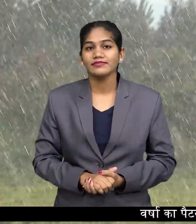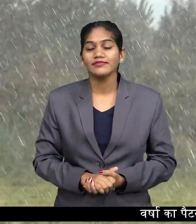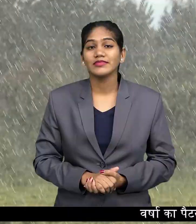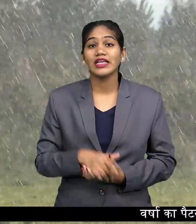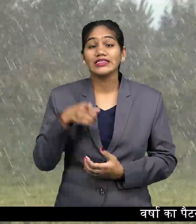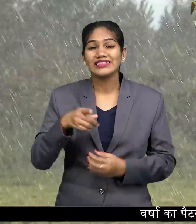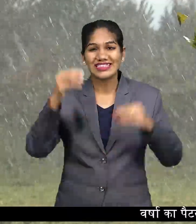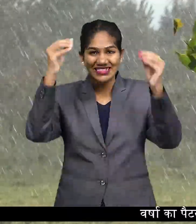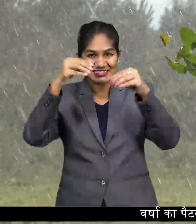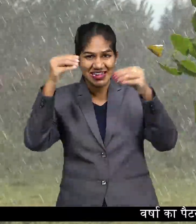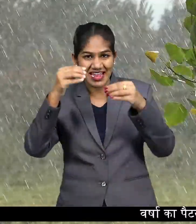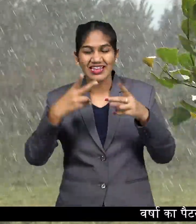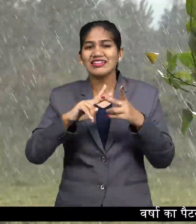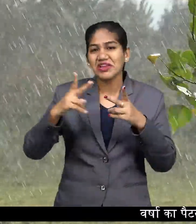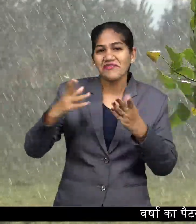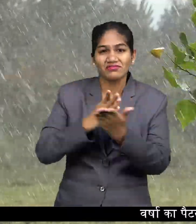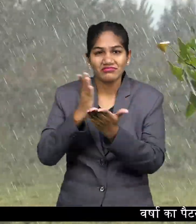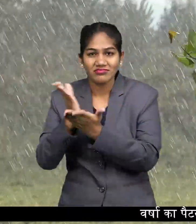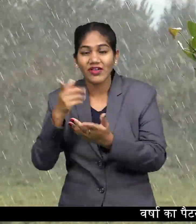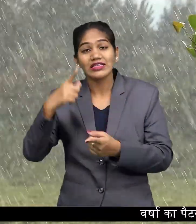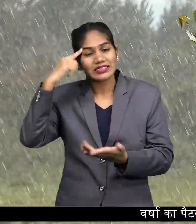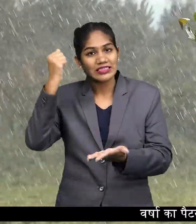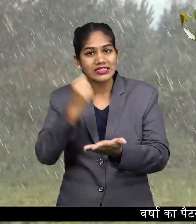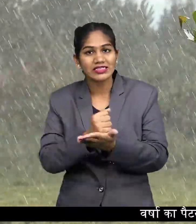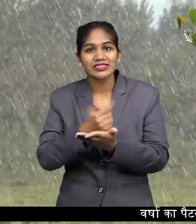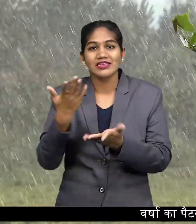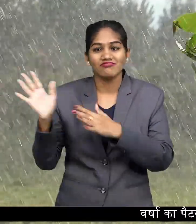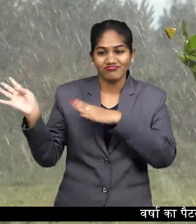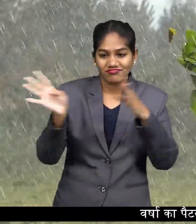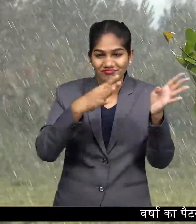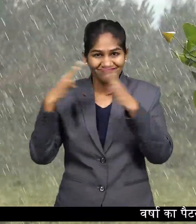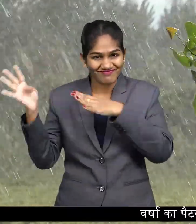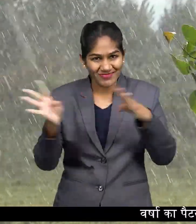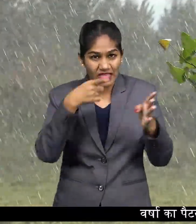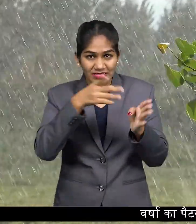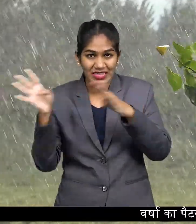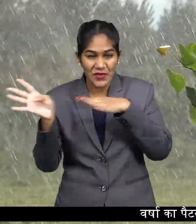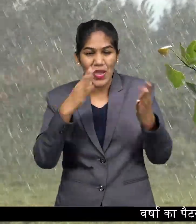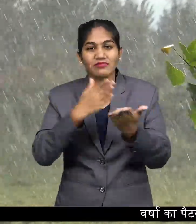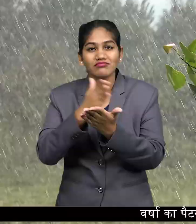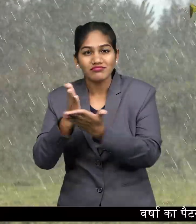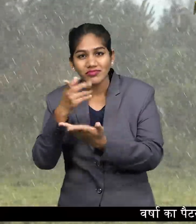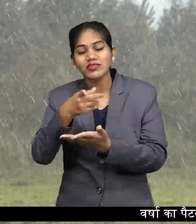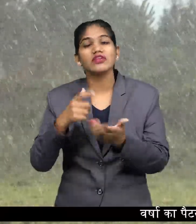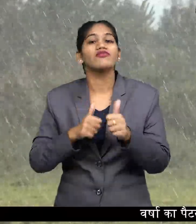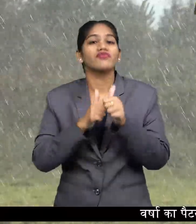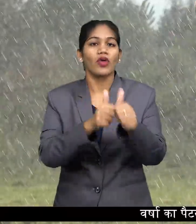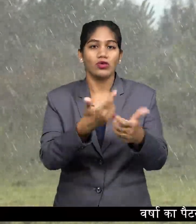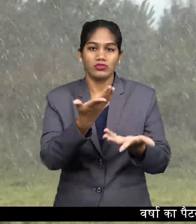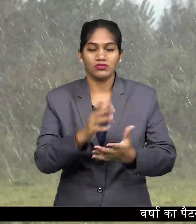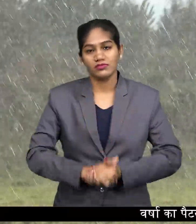आठवां, वर्षा का पैटर्न प्रचलित हवा के पैटर्न से तय होता है।